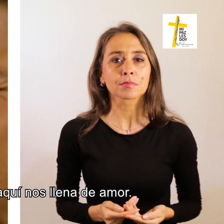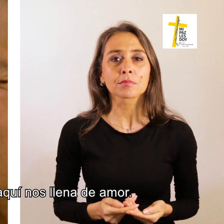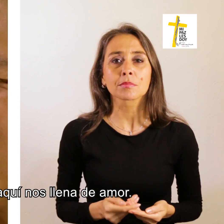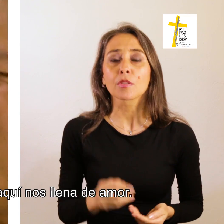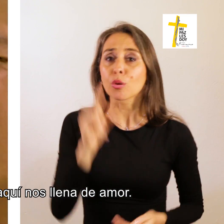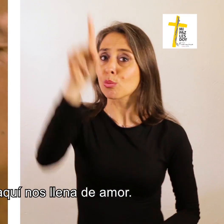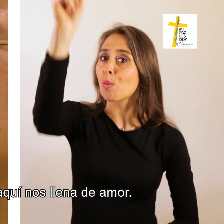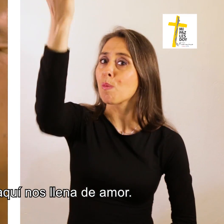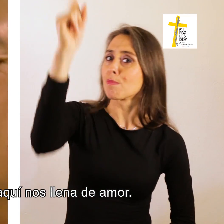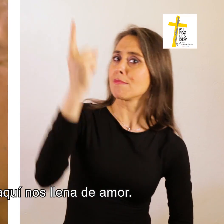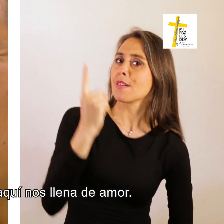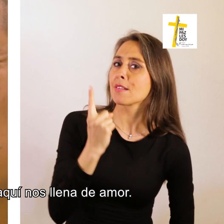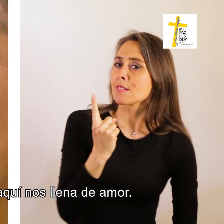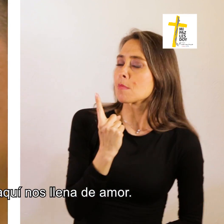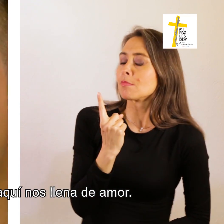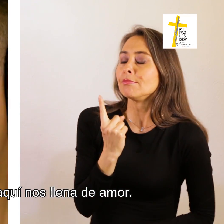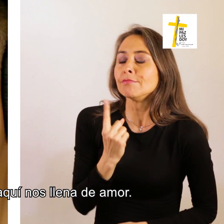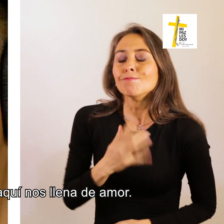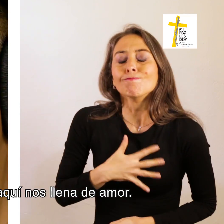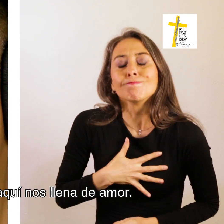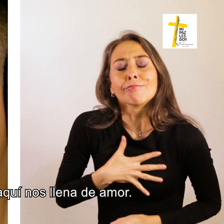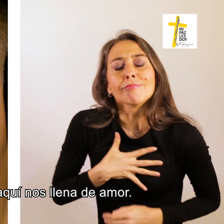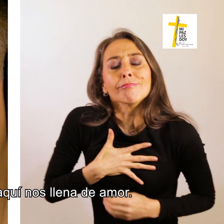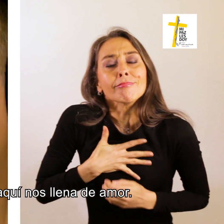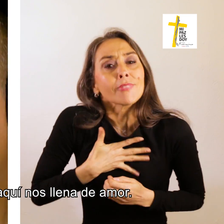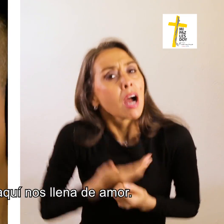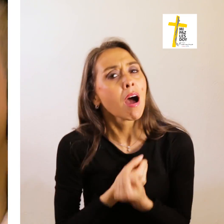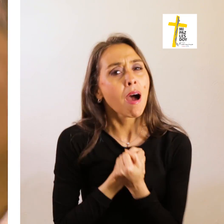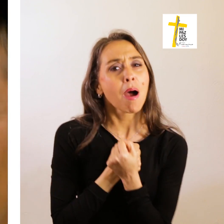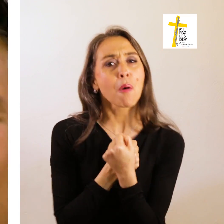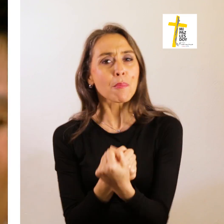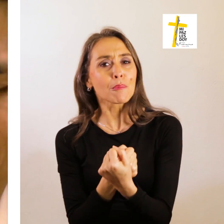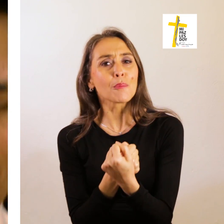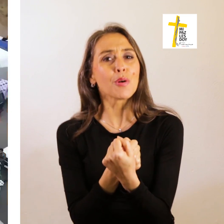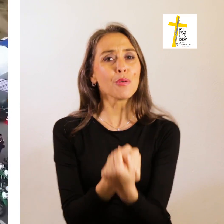El que estés aquí nos llena de amor.